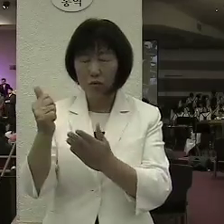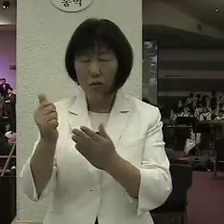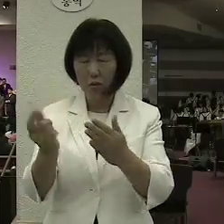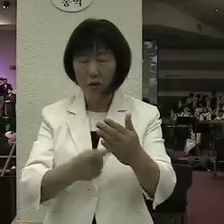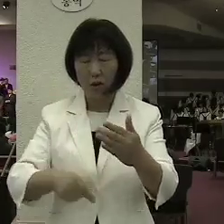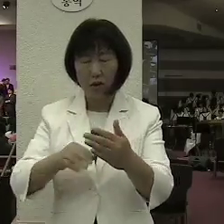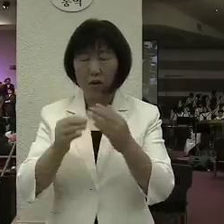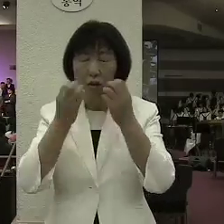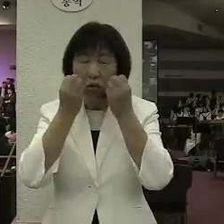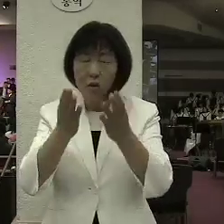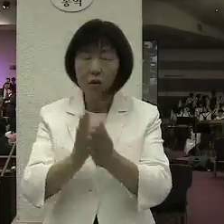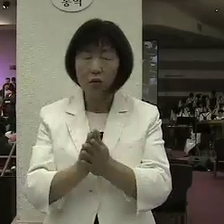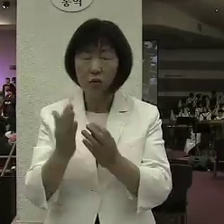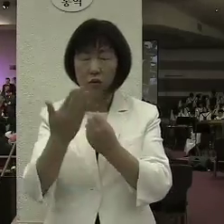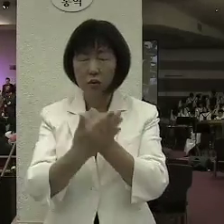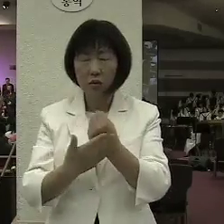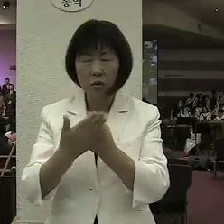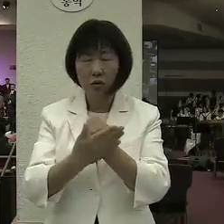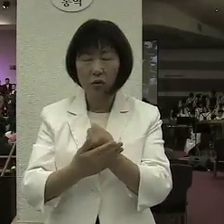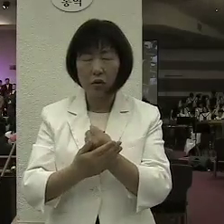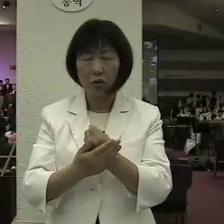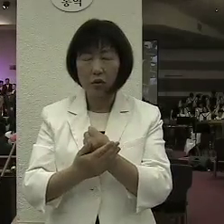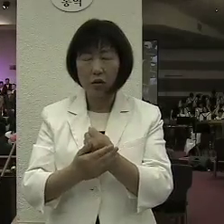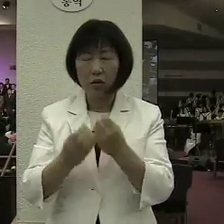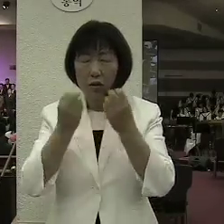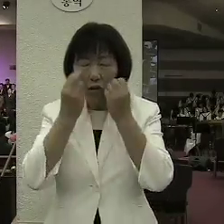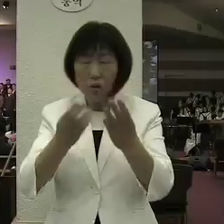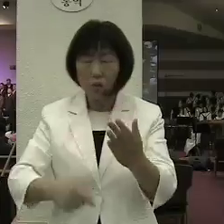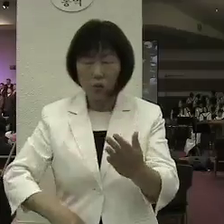아니라 우리의 컨디션을 주목하는 게 아니라